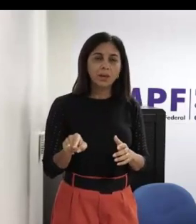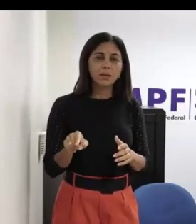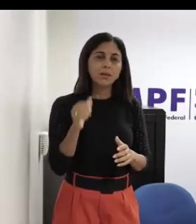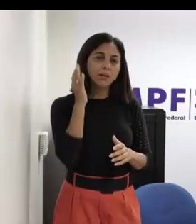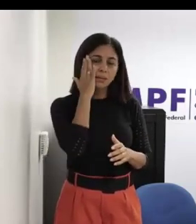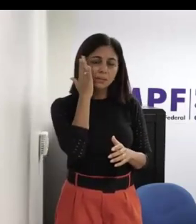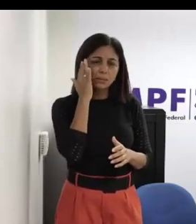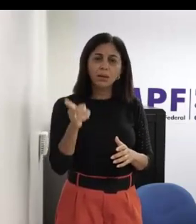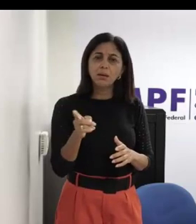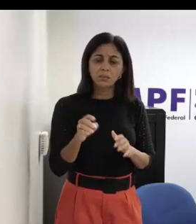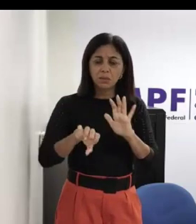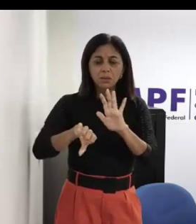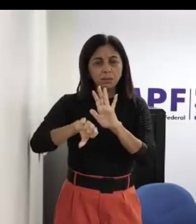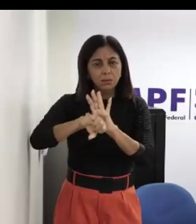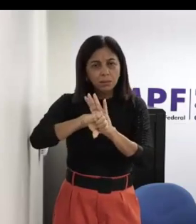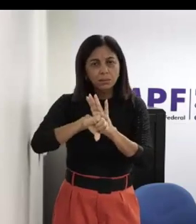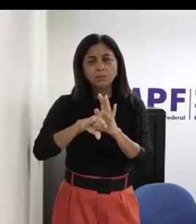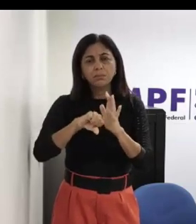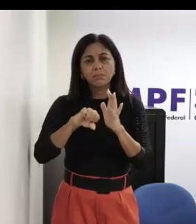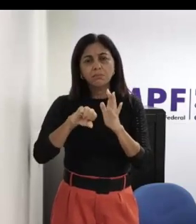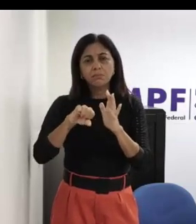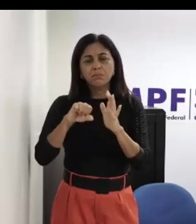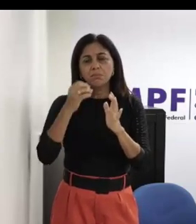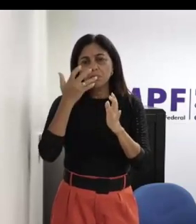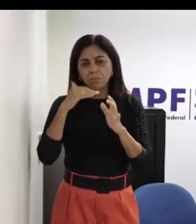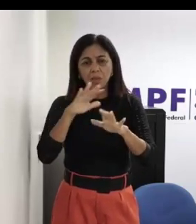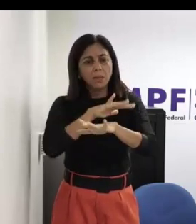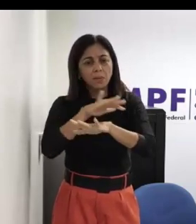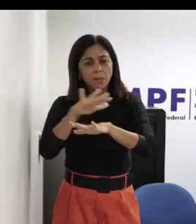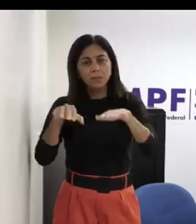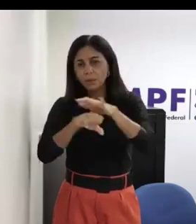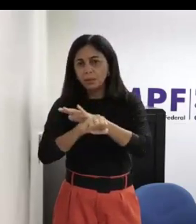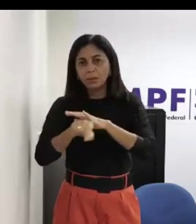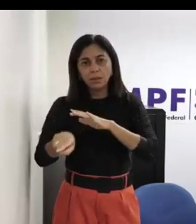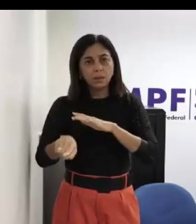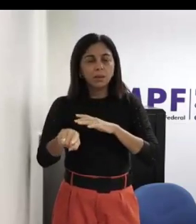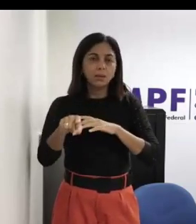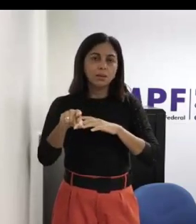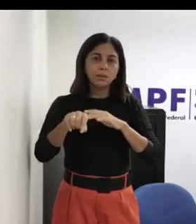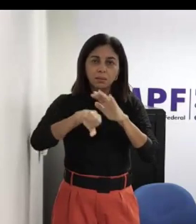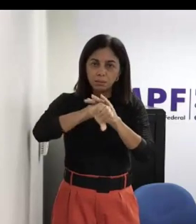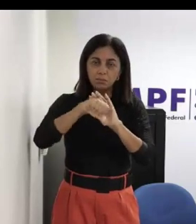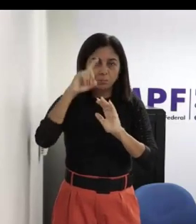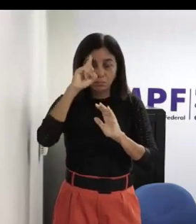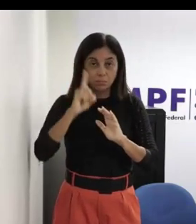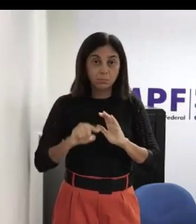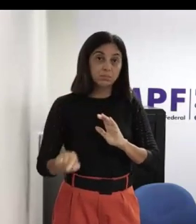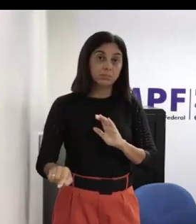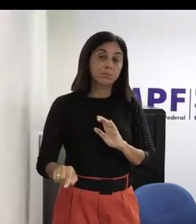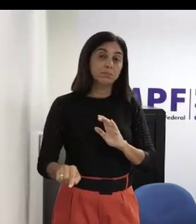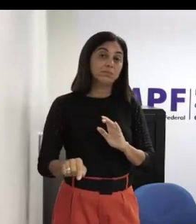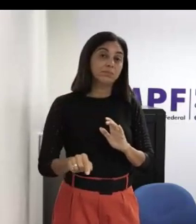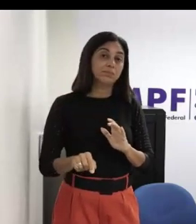que trouxe para ela um dano tão imenso de toda ordem e também paraa família paraa sociedade e aí